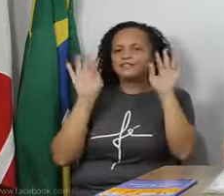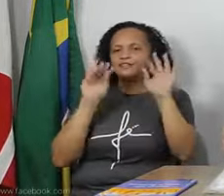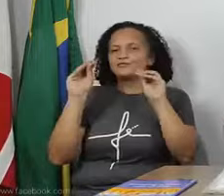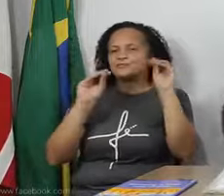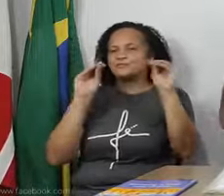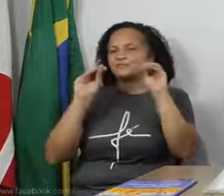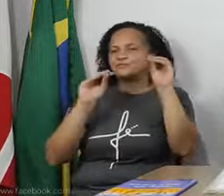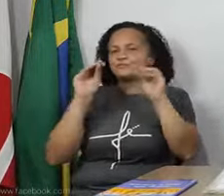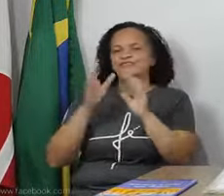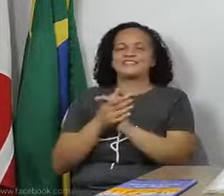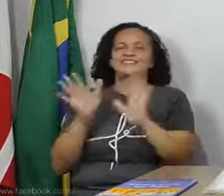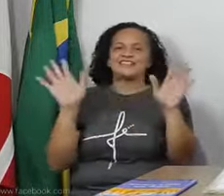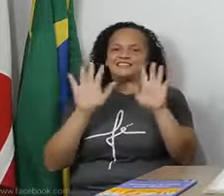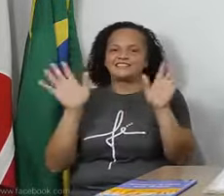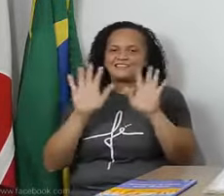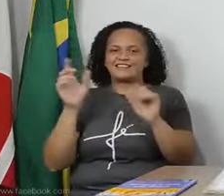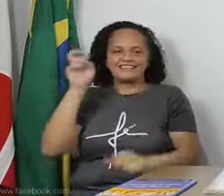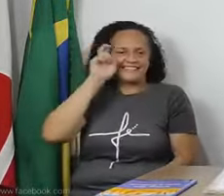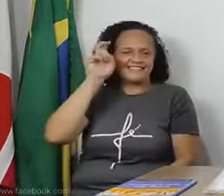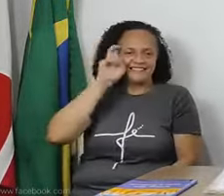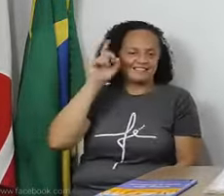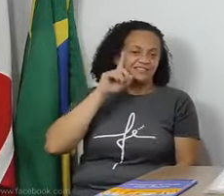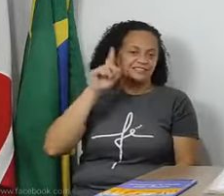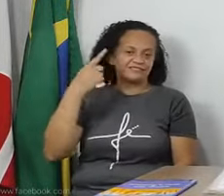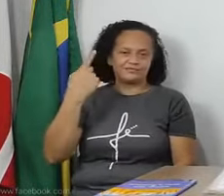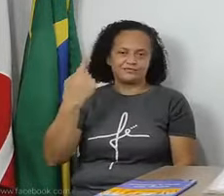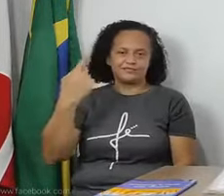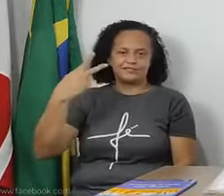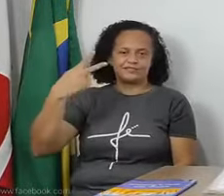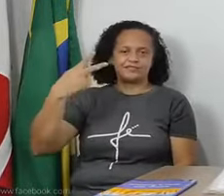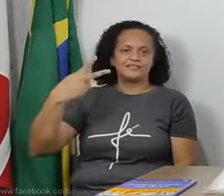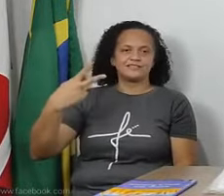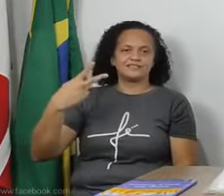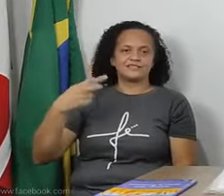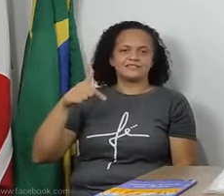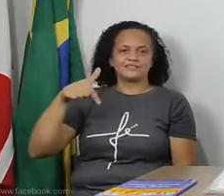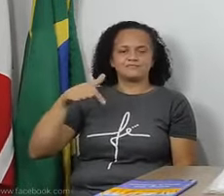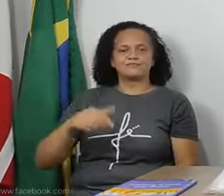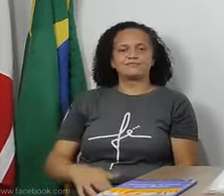beijo aos irmãos e até quinta-feira, dia 27, 7h30. Não perca.